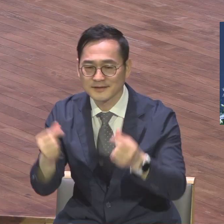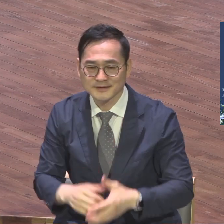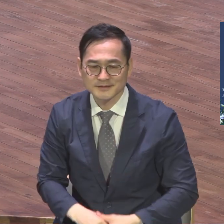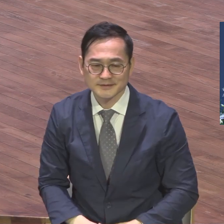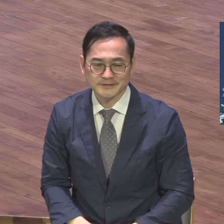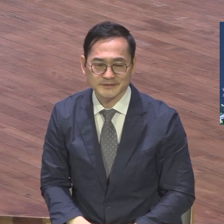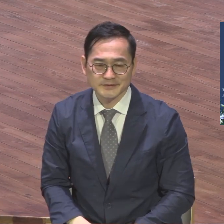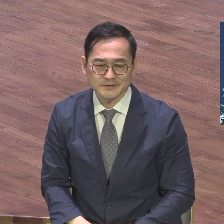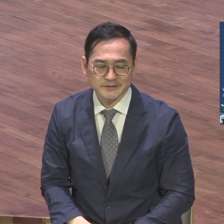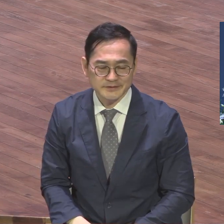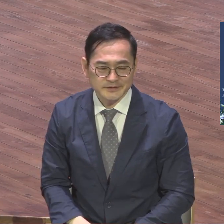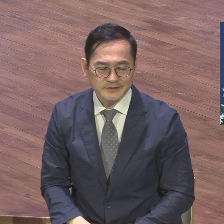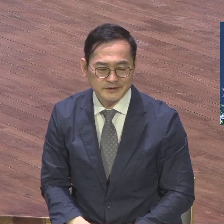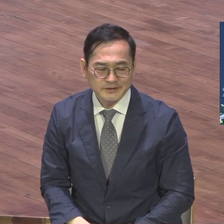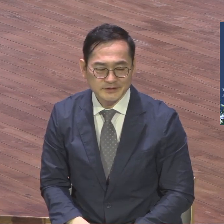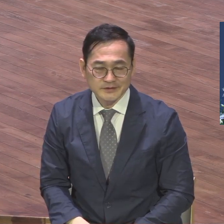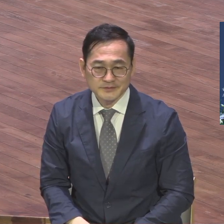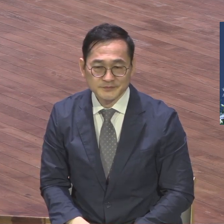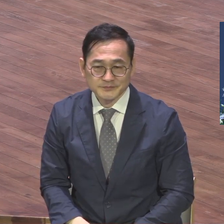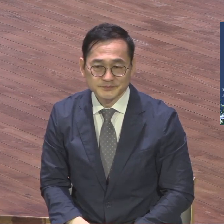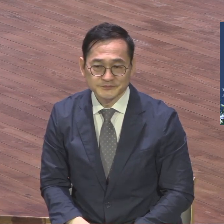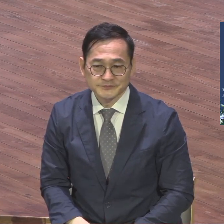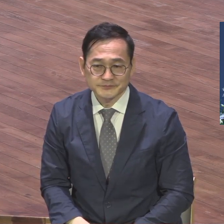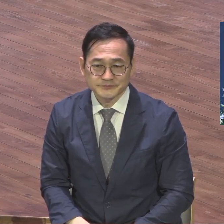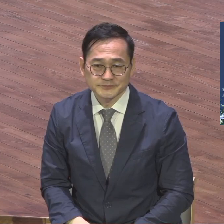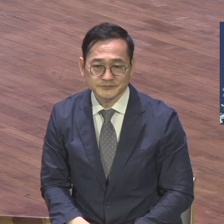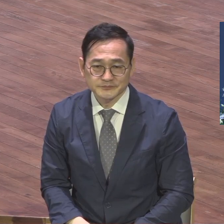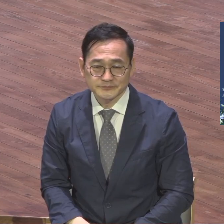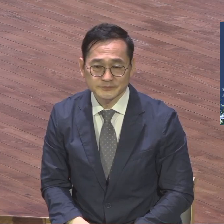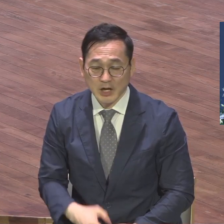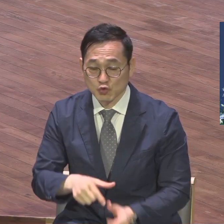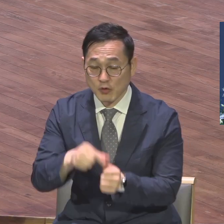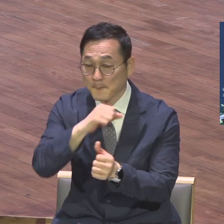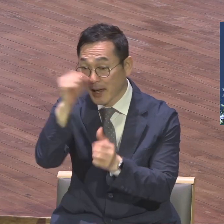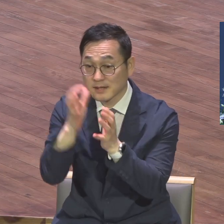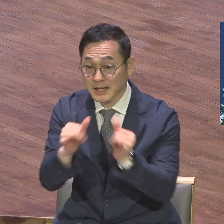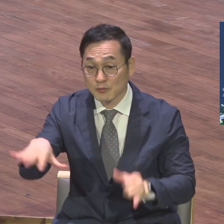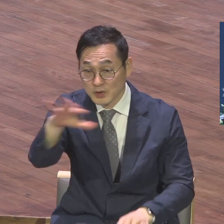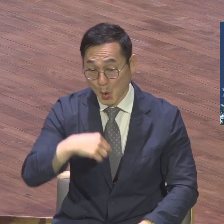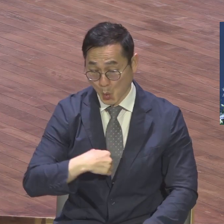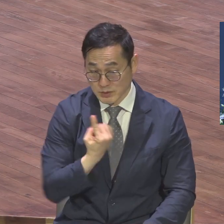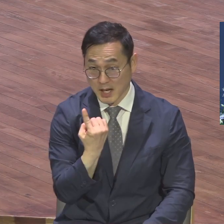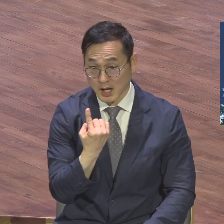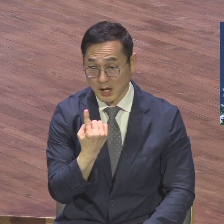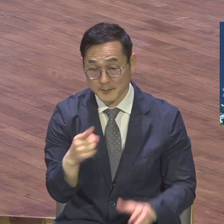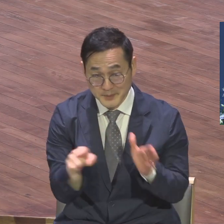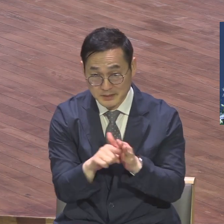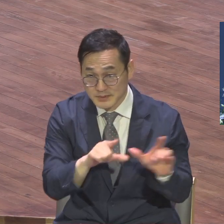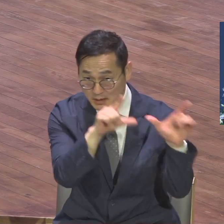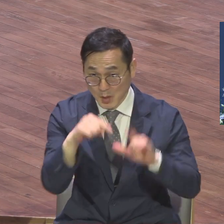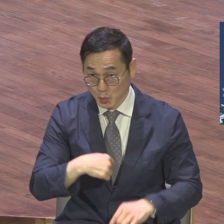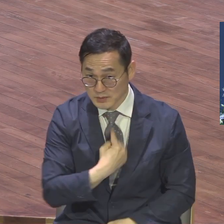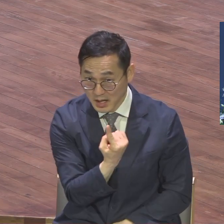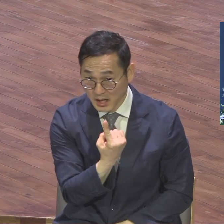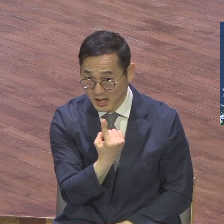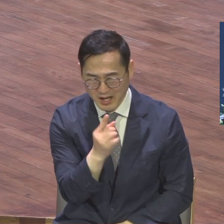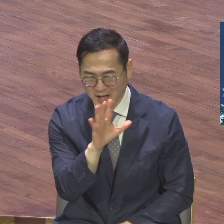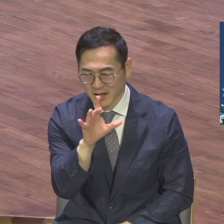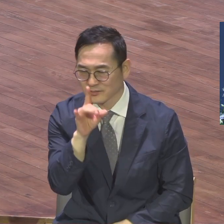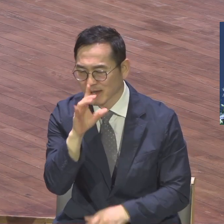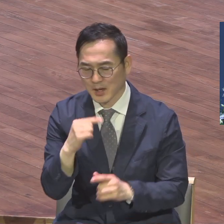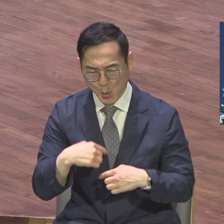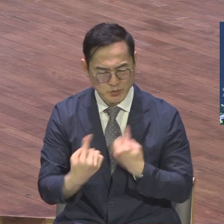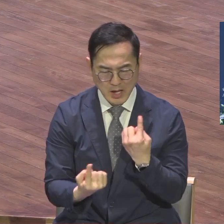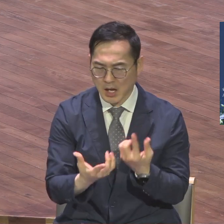하나님께서는 구원받은 우리가 홀로 신앙생활하는 것을 원치 않으셨어요. 그래서 교회라는 공동체